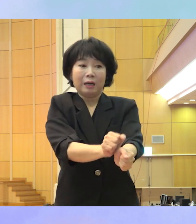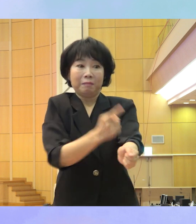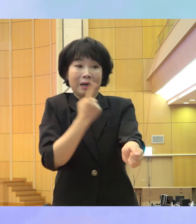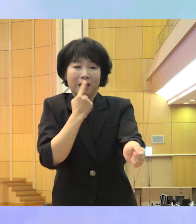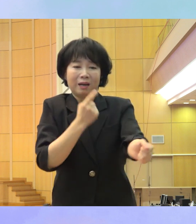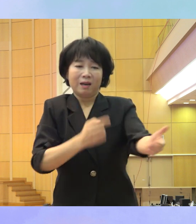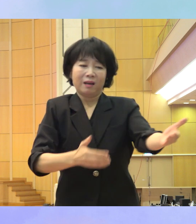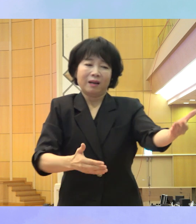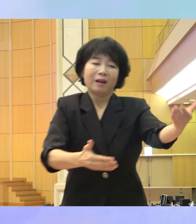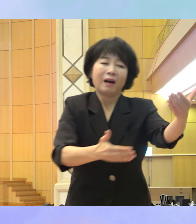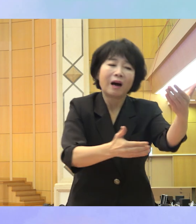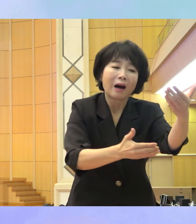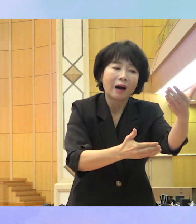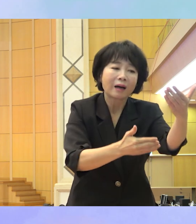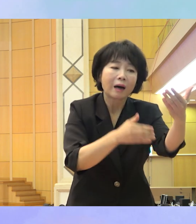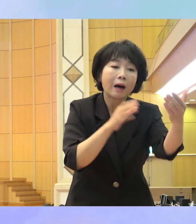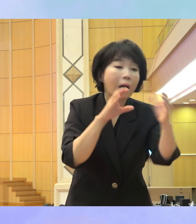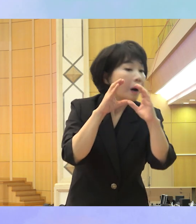말합니다. 내 아들아,